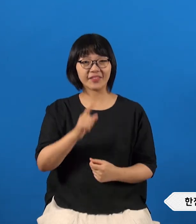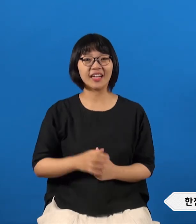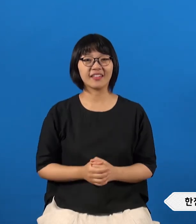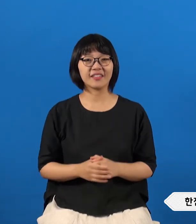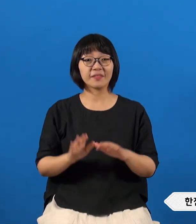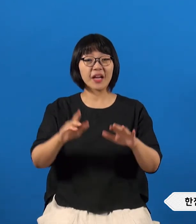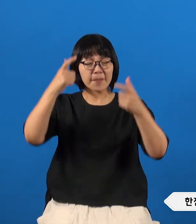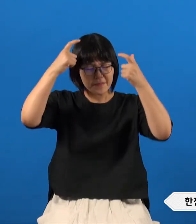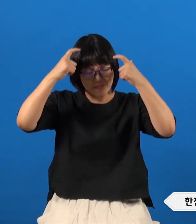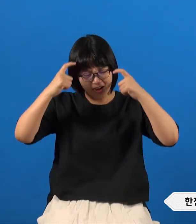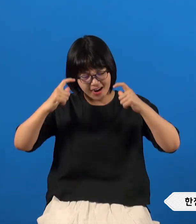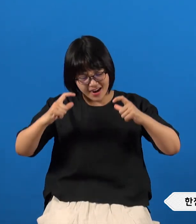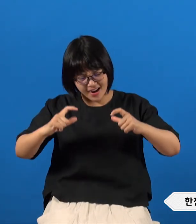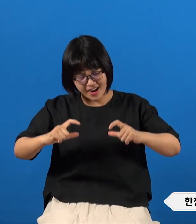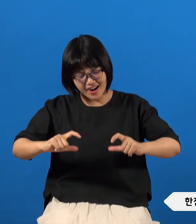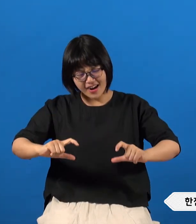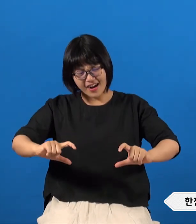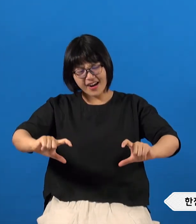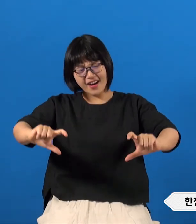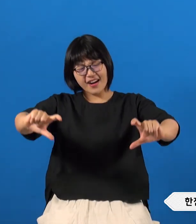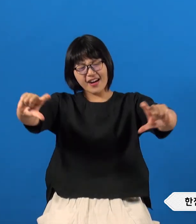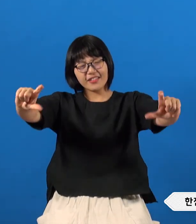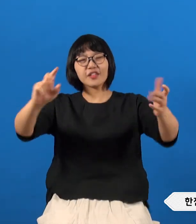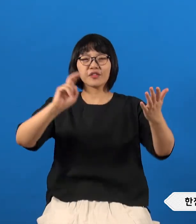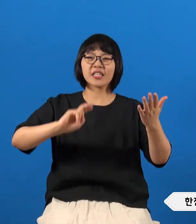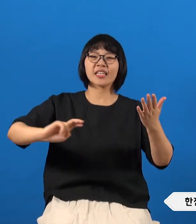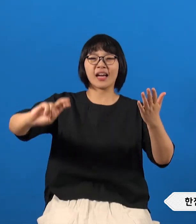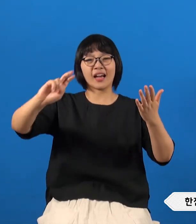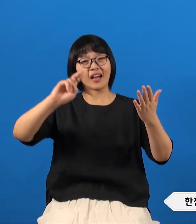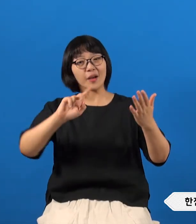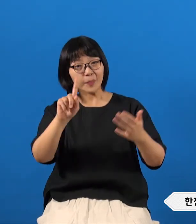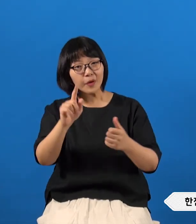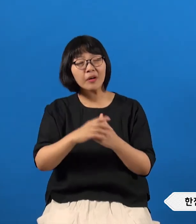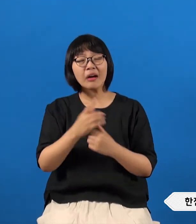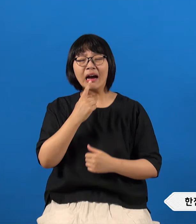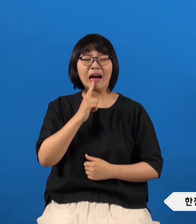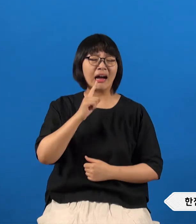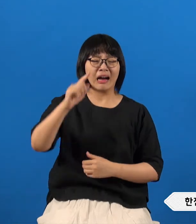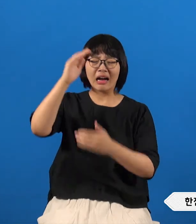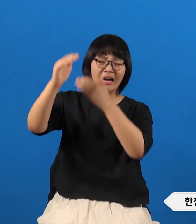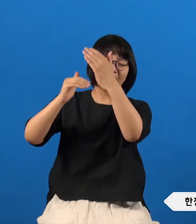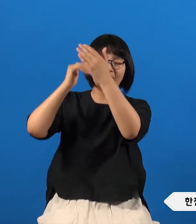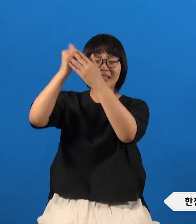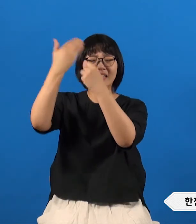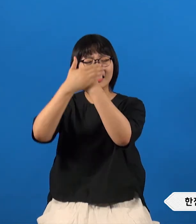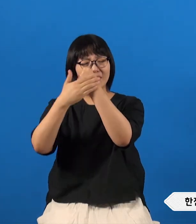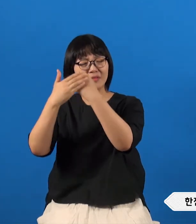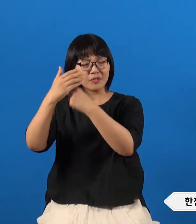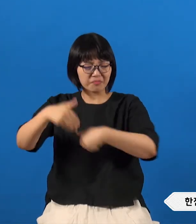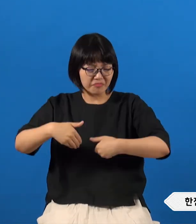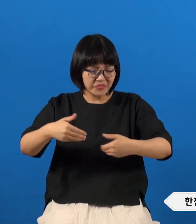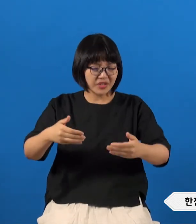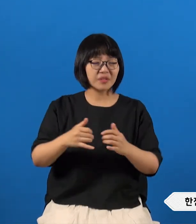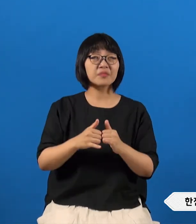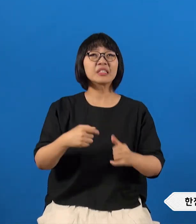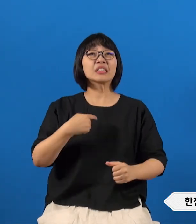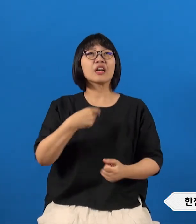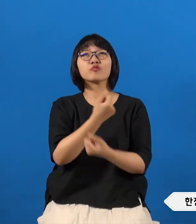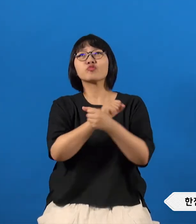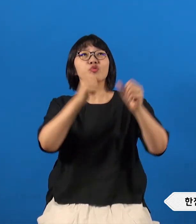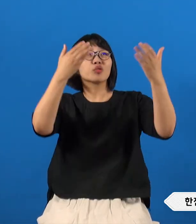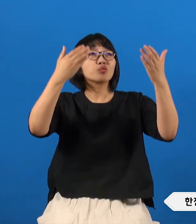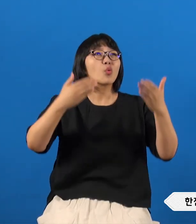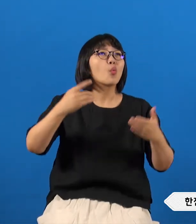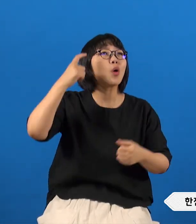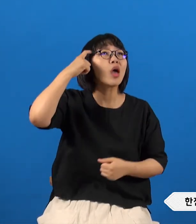그가 밤새도록 하나님의 은혜로 이 쓸데없는 자 왜 구속하여 주는지 난